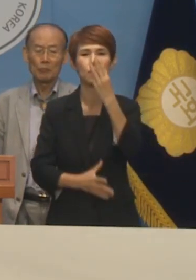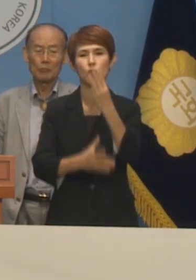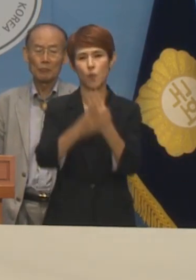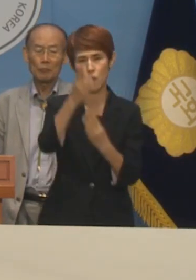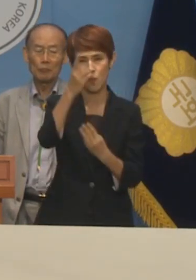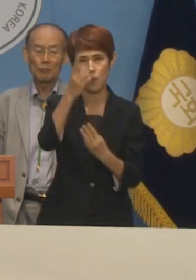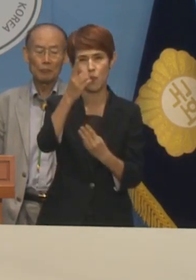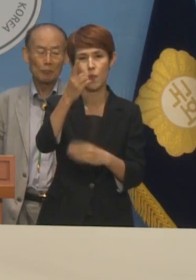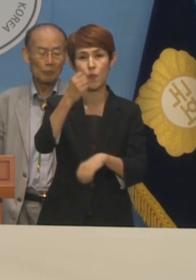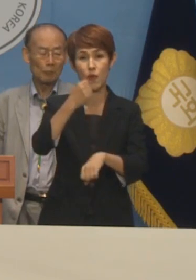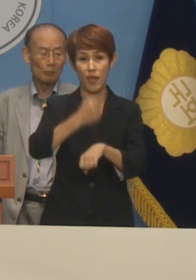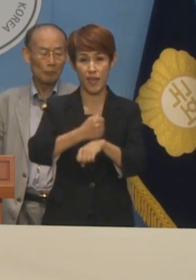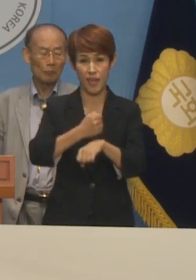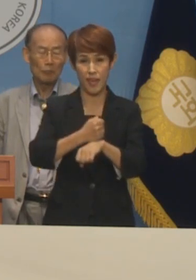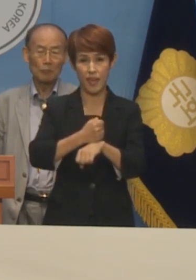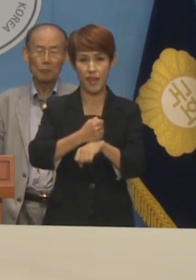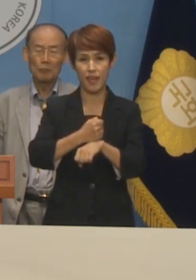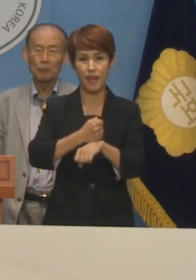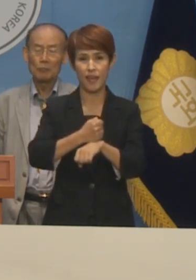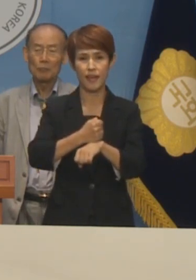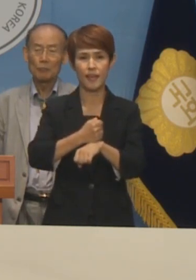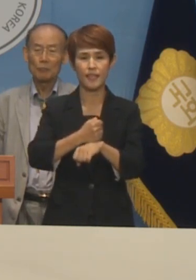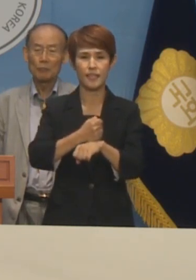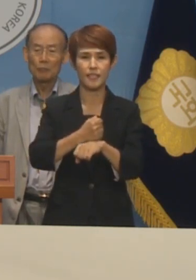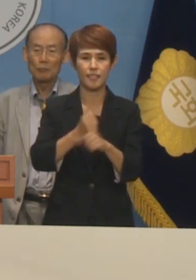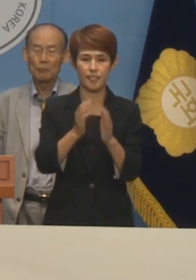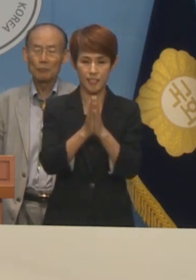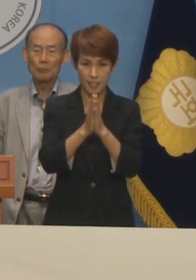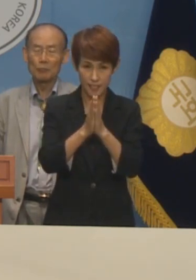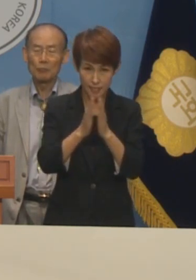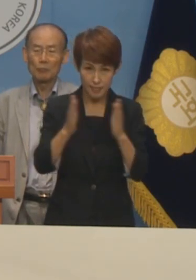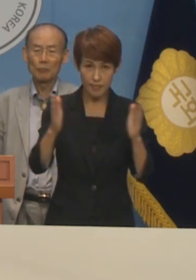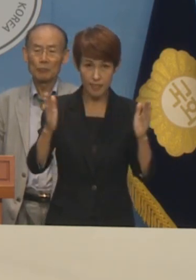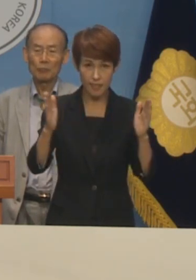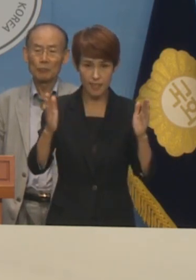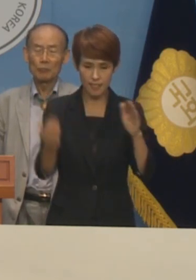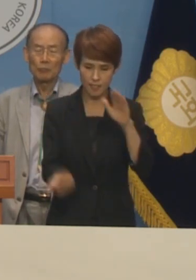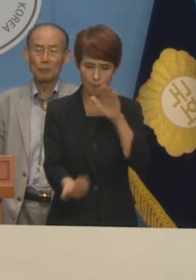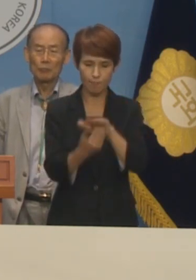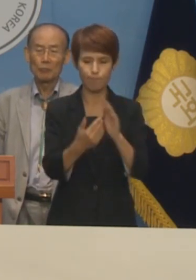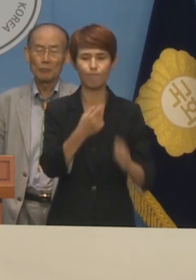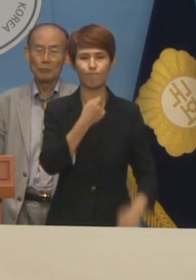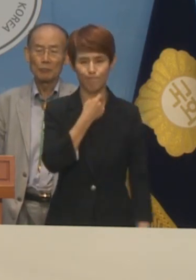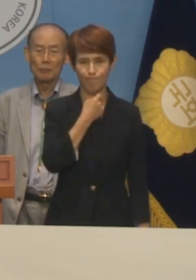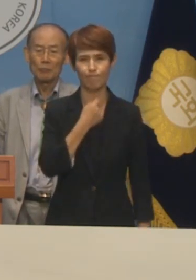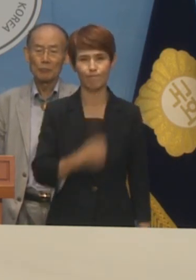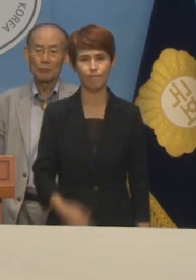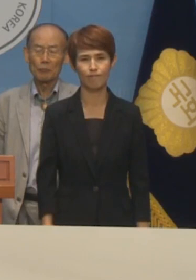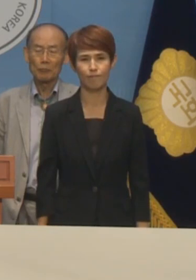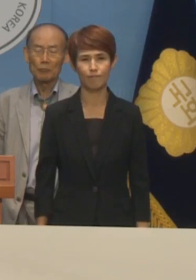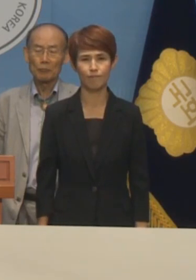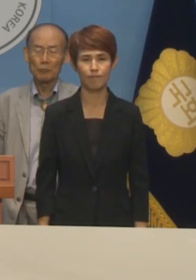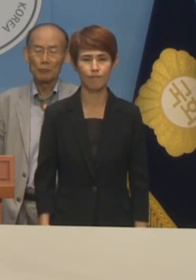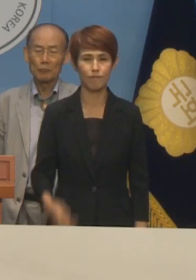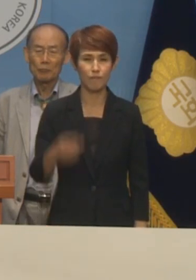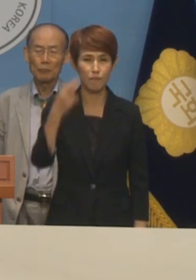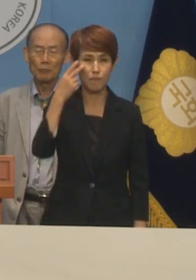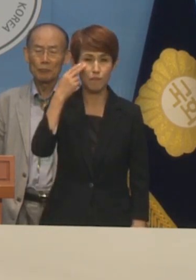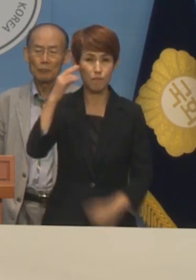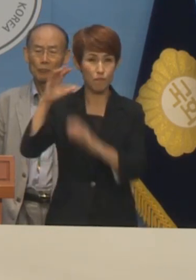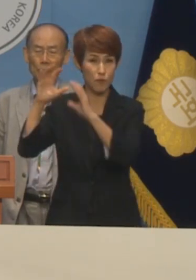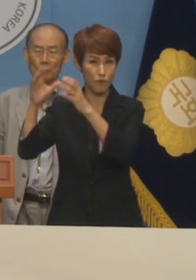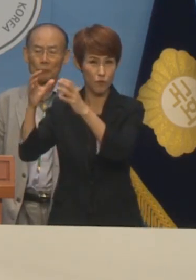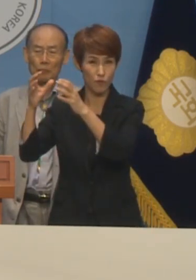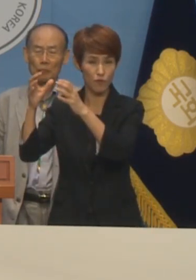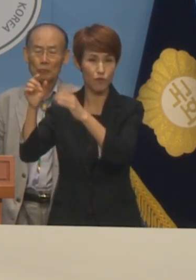통행, 통신, 통상의 실현을 기어이 이뤄내고자 한다. 아울러 미국의